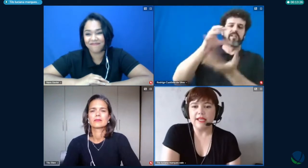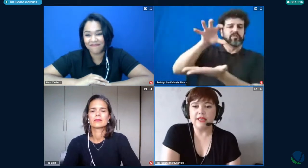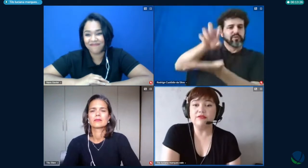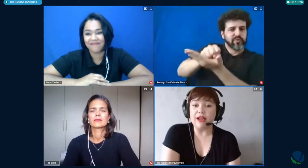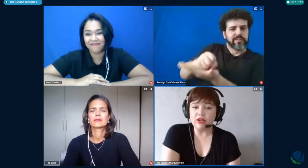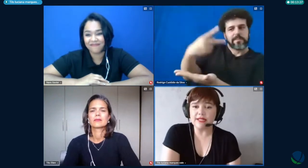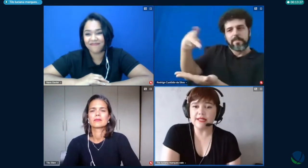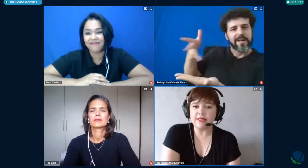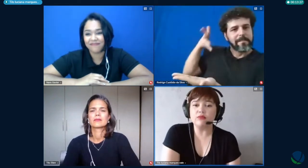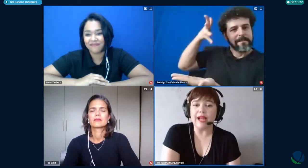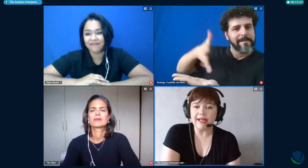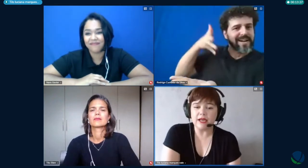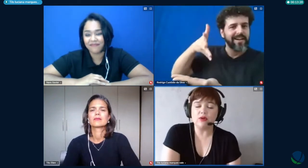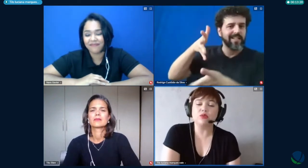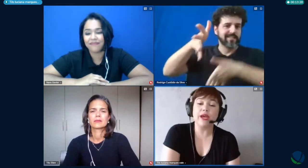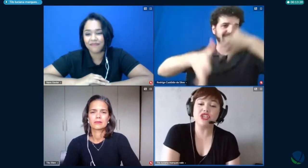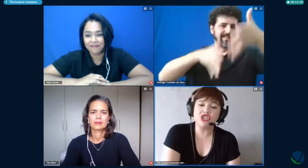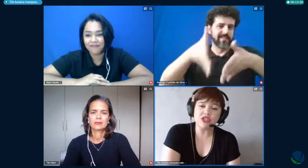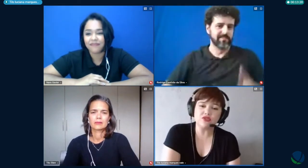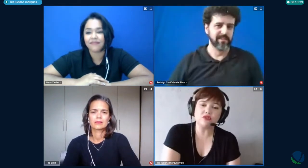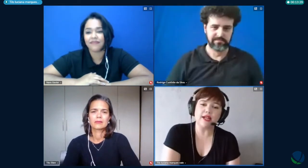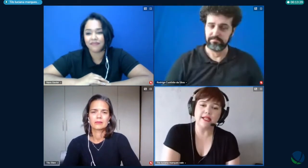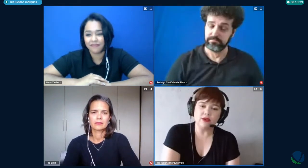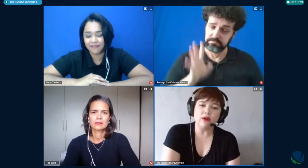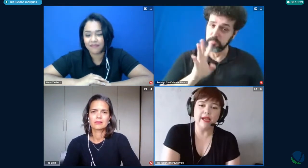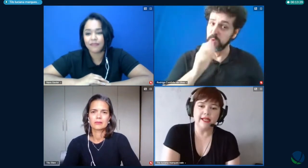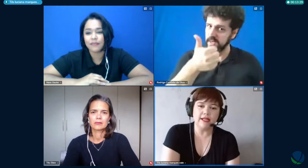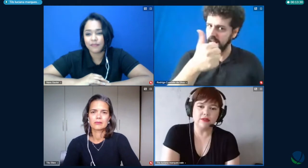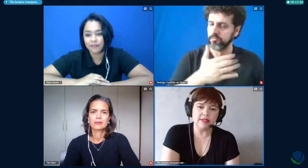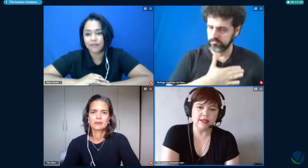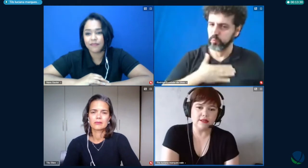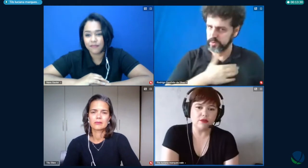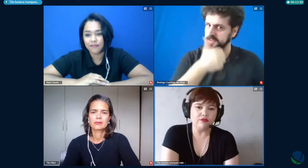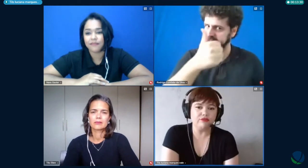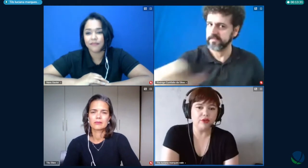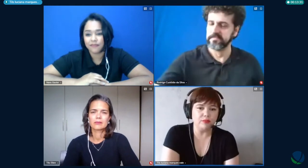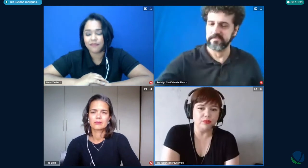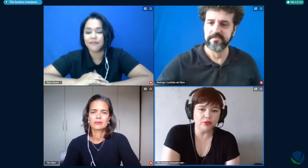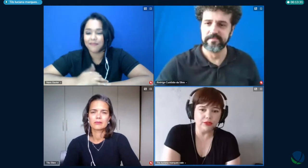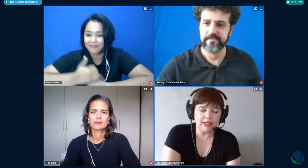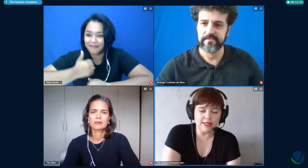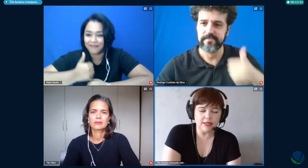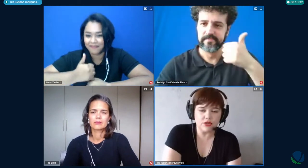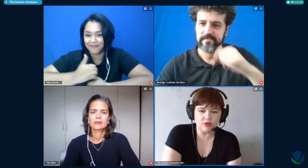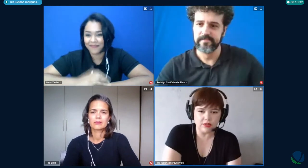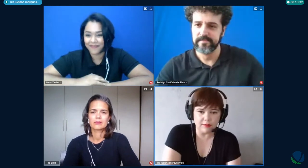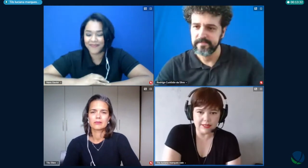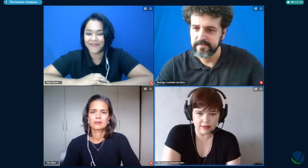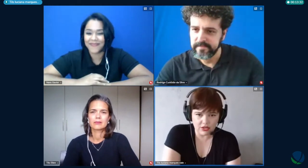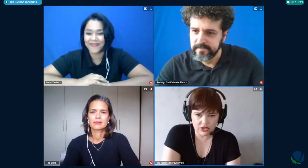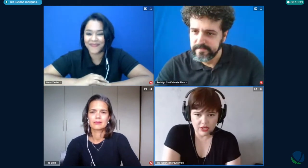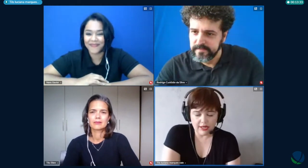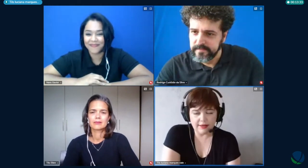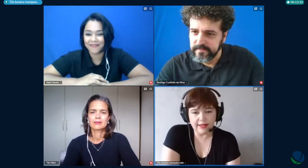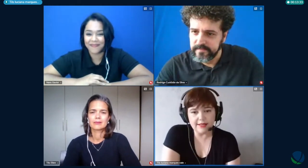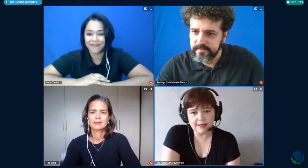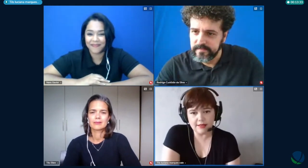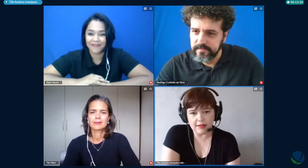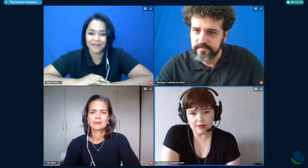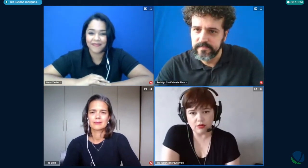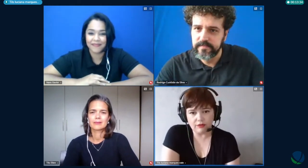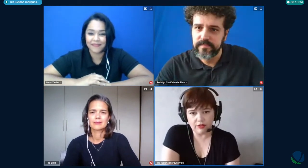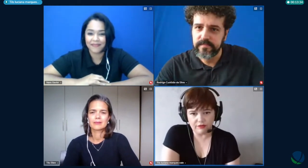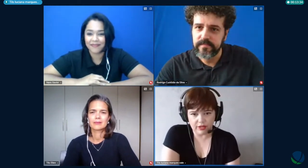também. E valorização da língua, do registro da língua em língua de sinais. Então, foi muito interessante, eu gostei bastante